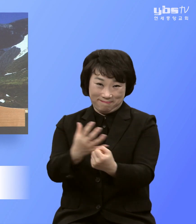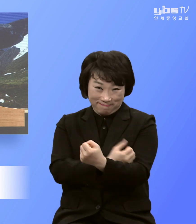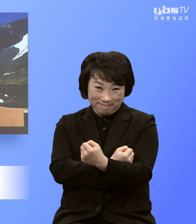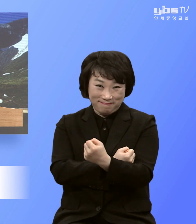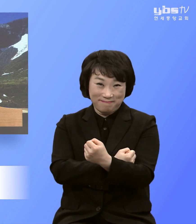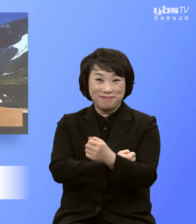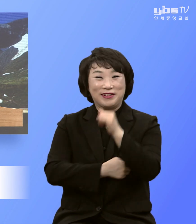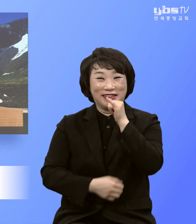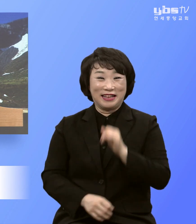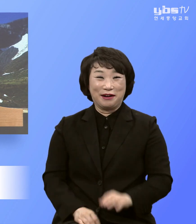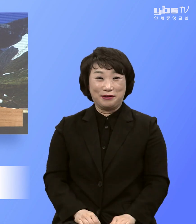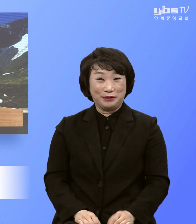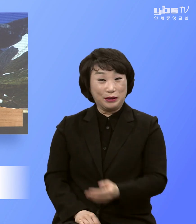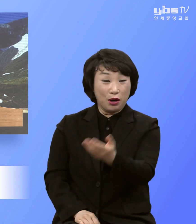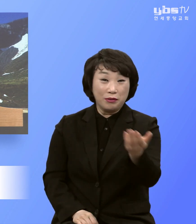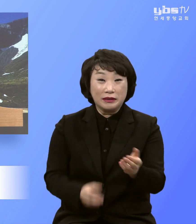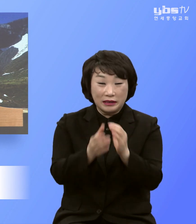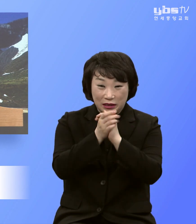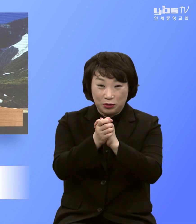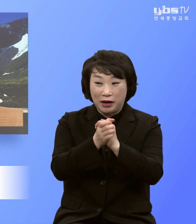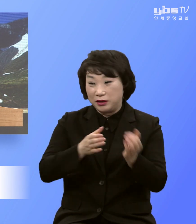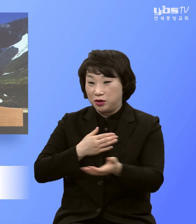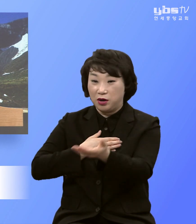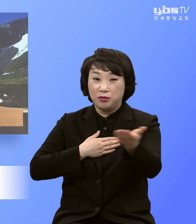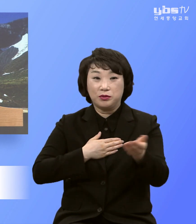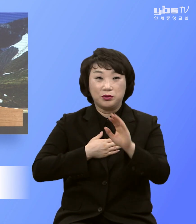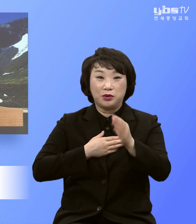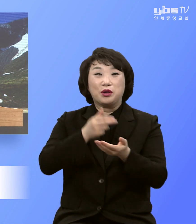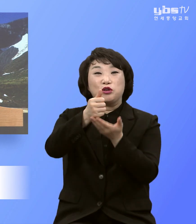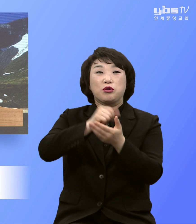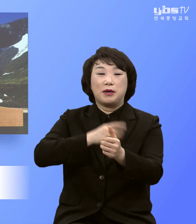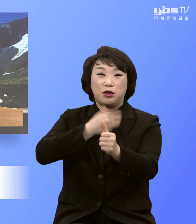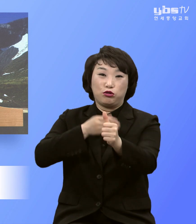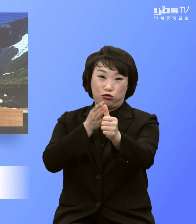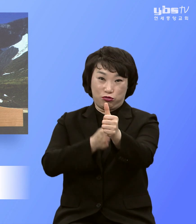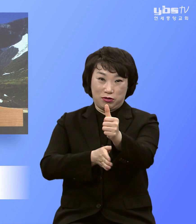말이에요. 기도하는 여러분 되기를 주님의 이름으로